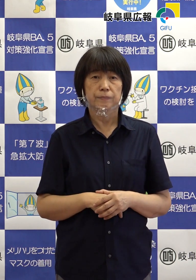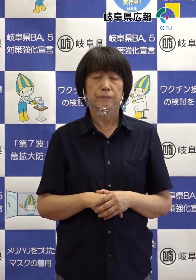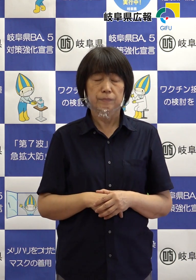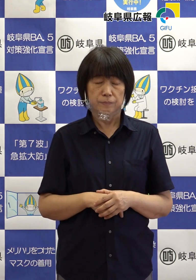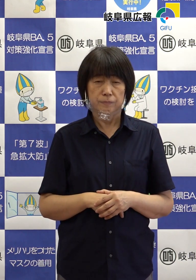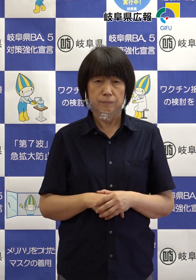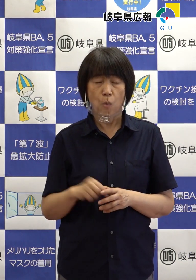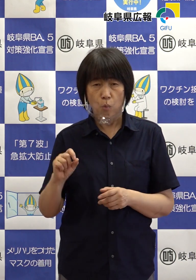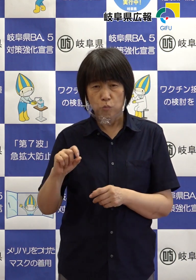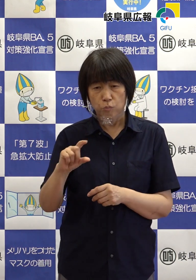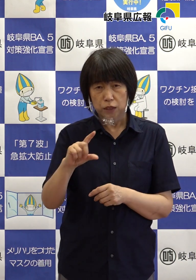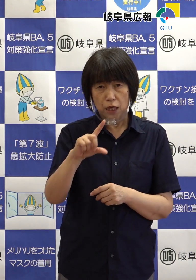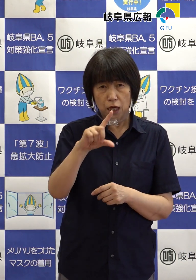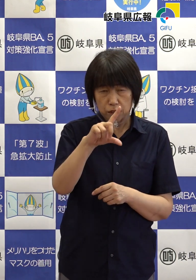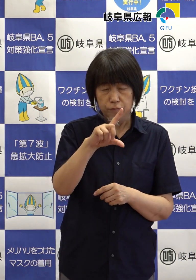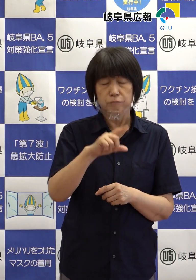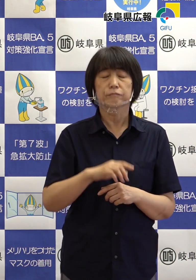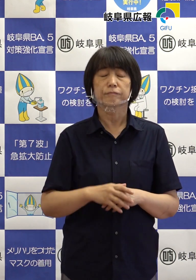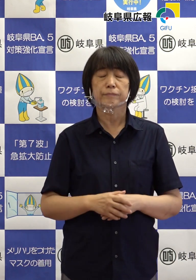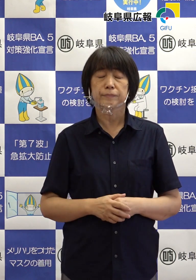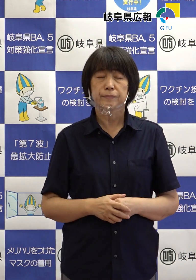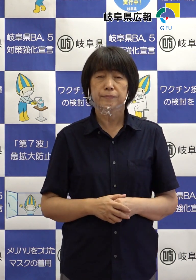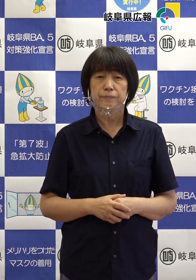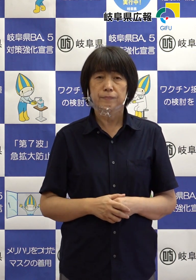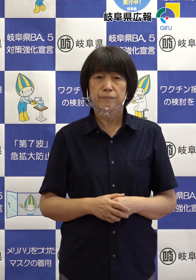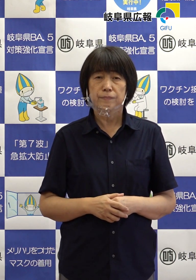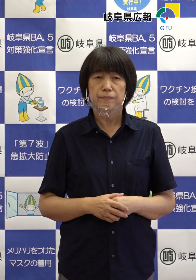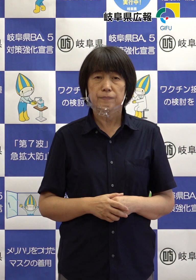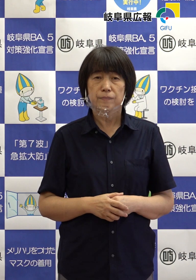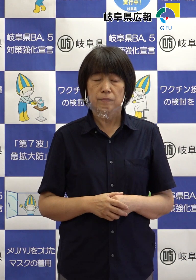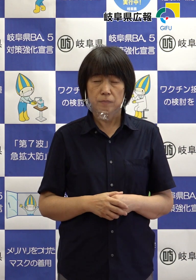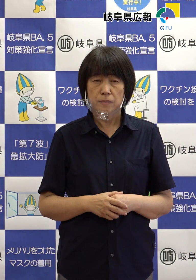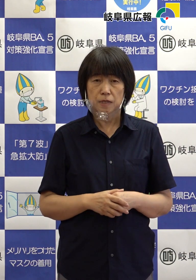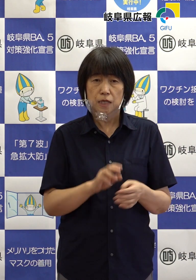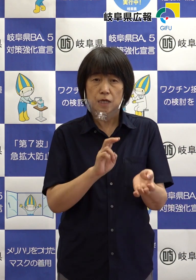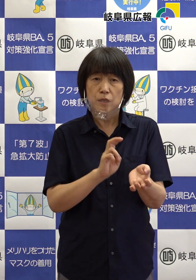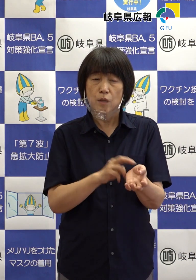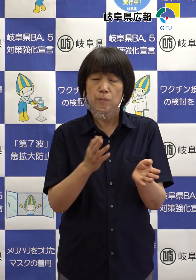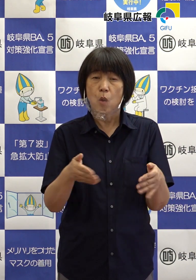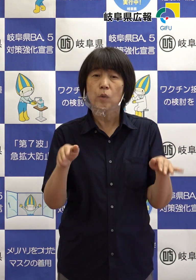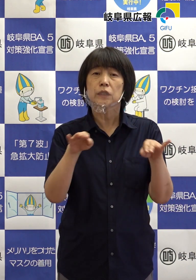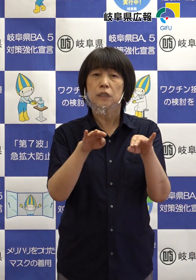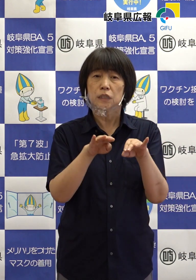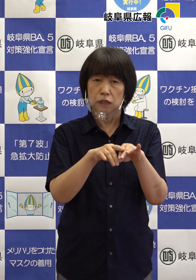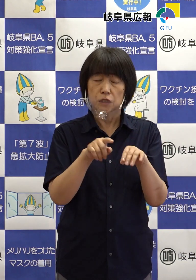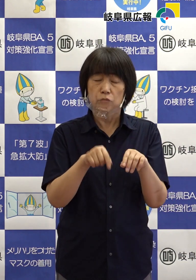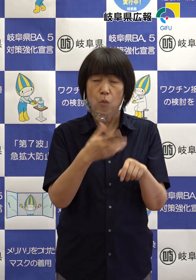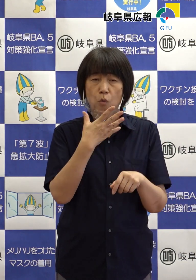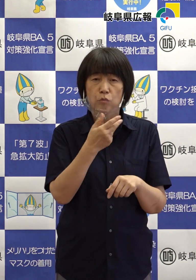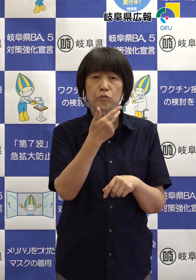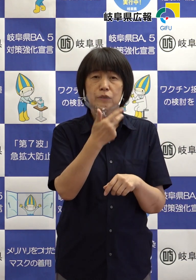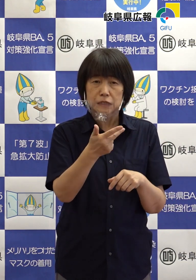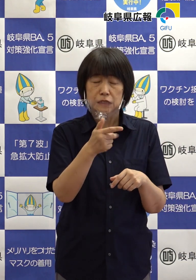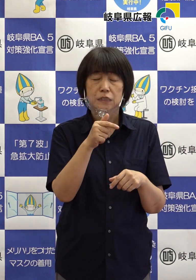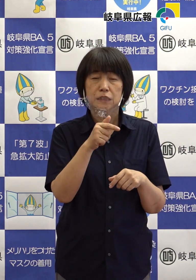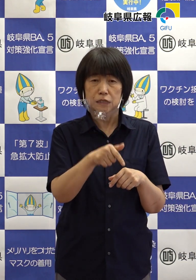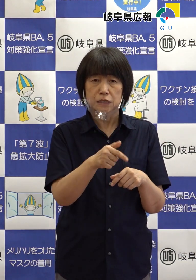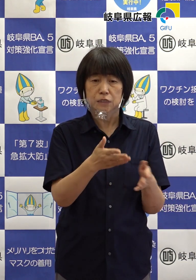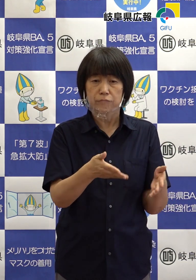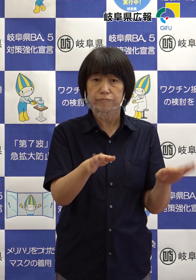着実に増えてきたということそれからの医療機関とし福祉機関のクラスターです